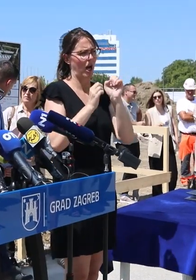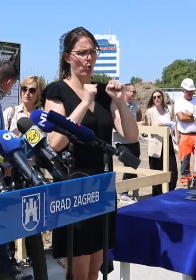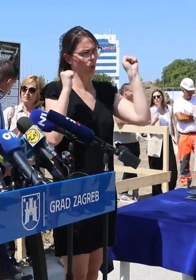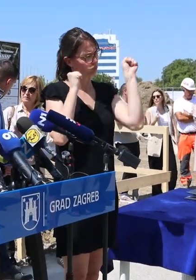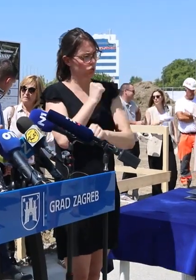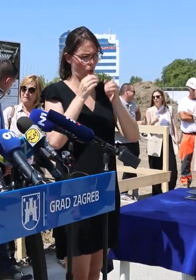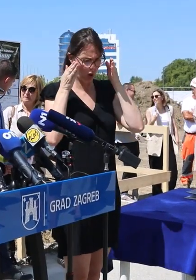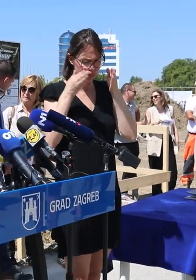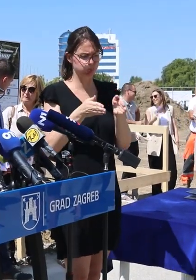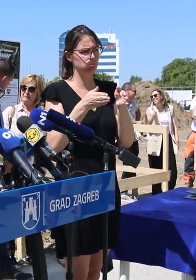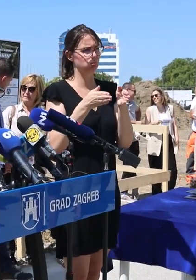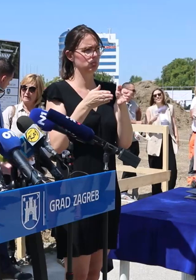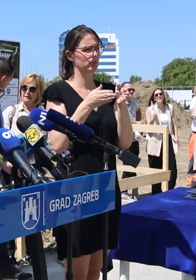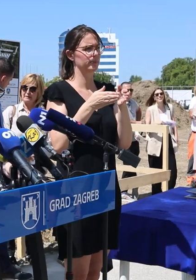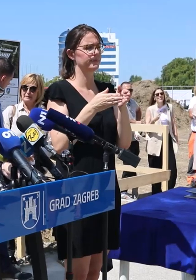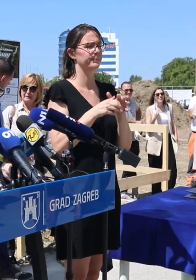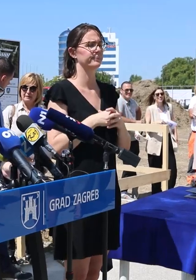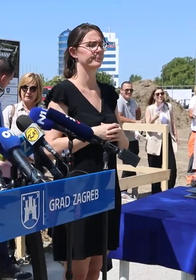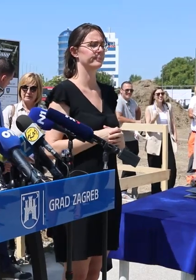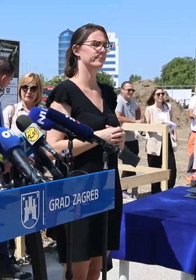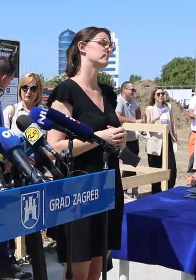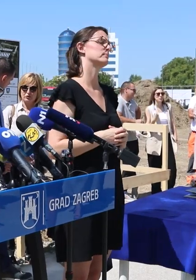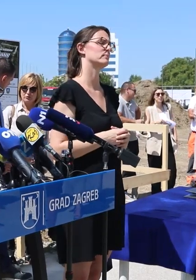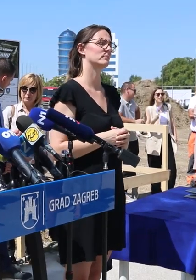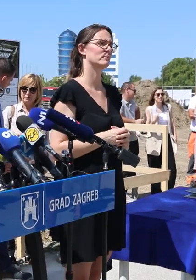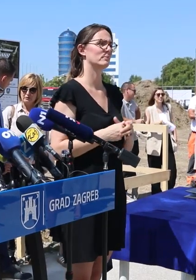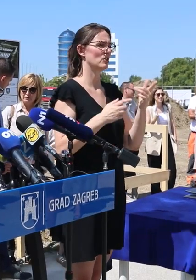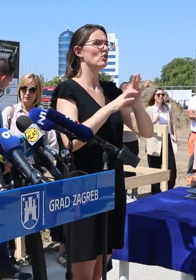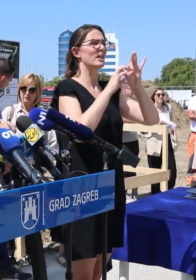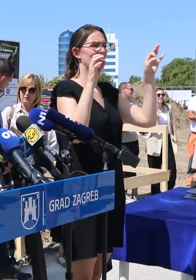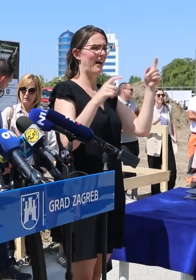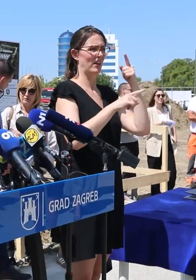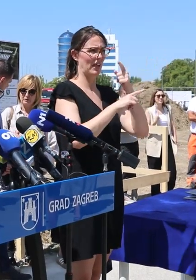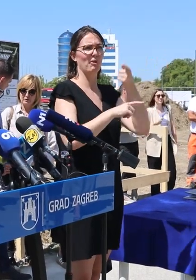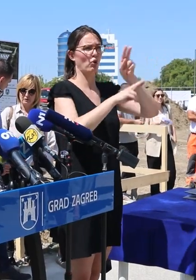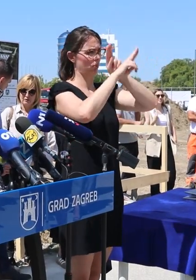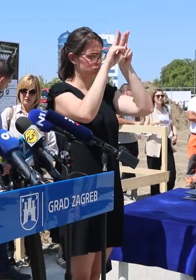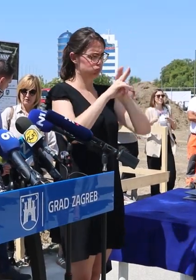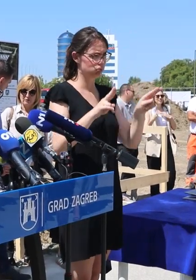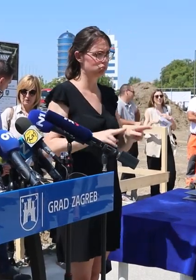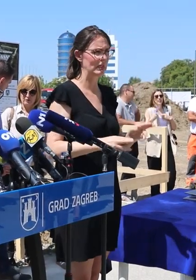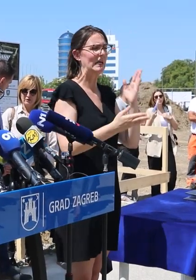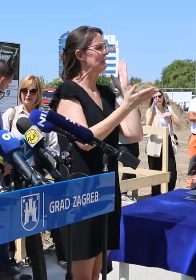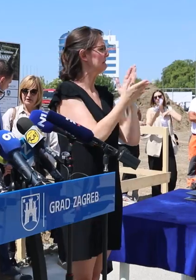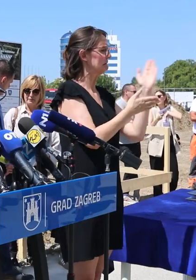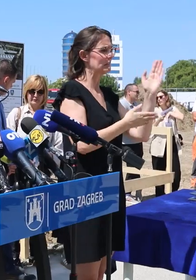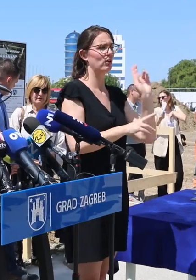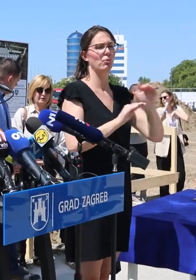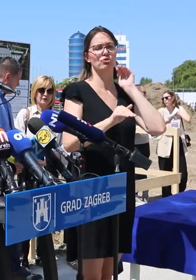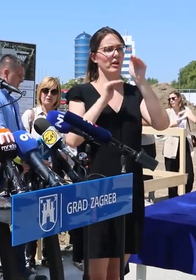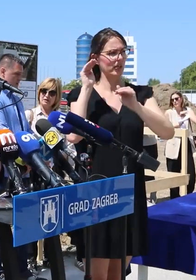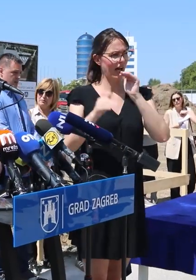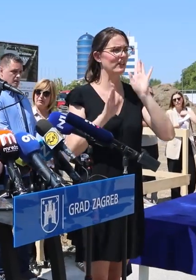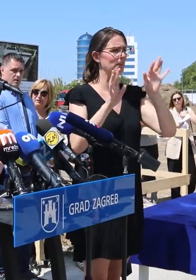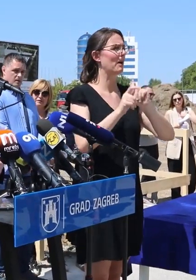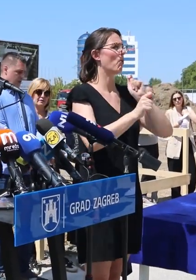rigorozne. U tom smislu, javna nabava je međunarodna javna nabava, svatko se može javiti, postoji savjetovanje